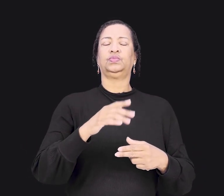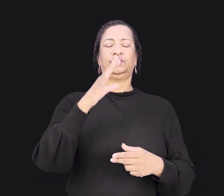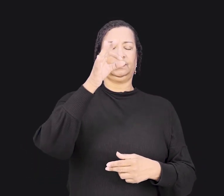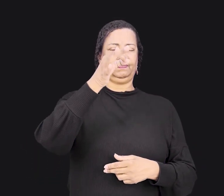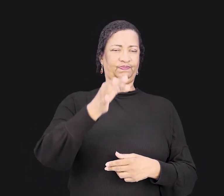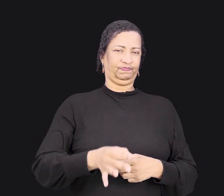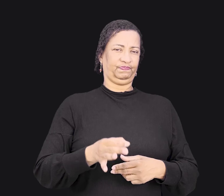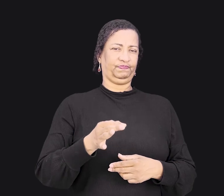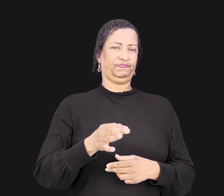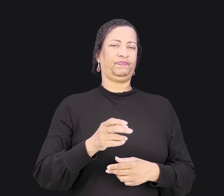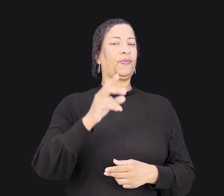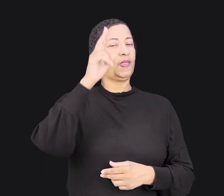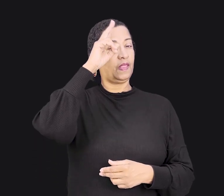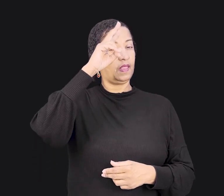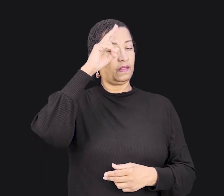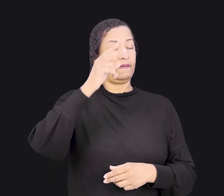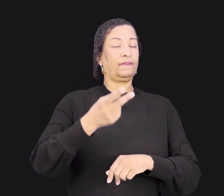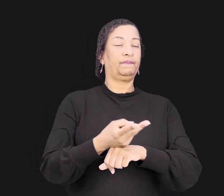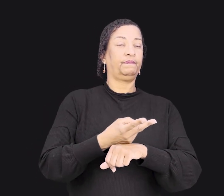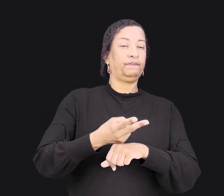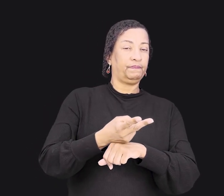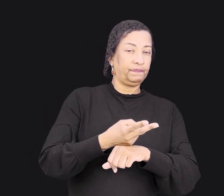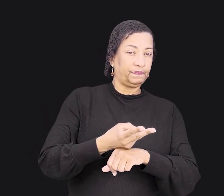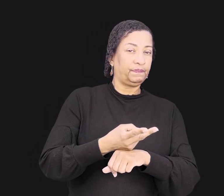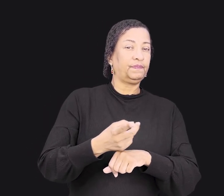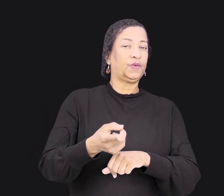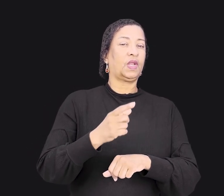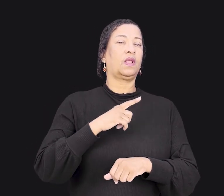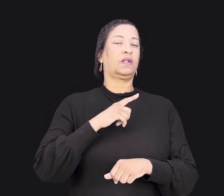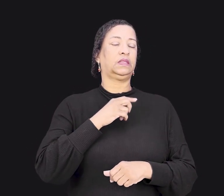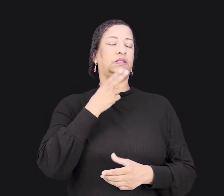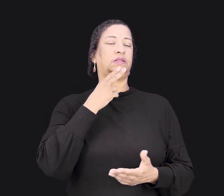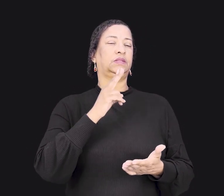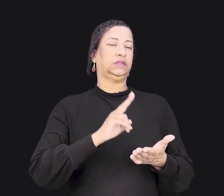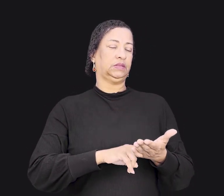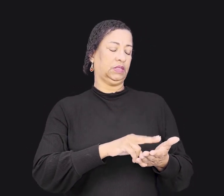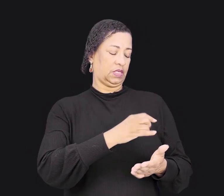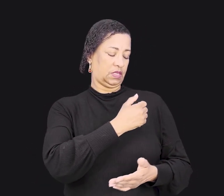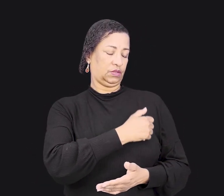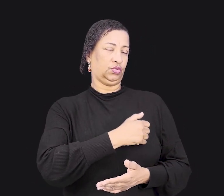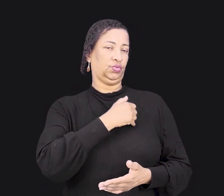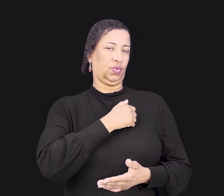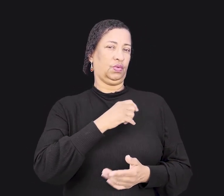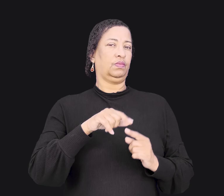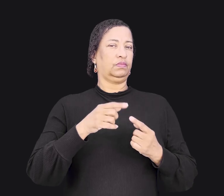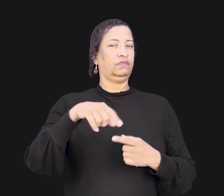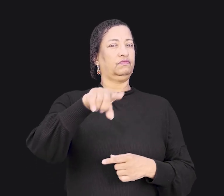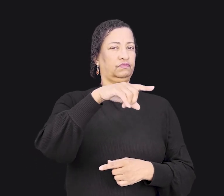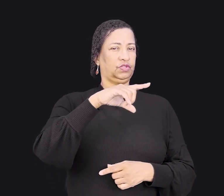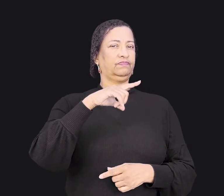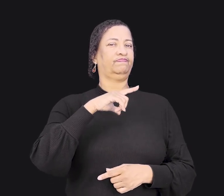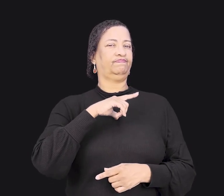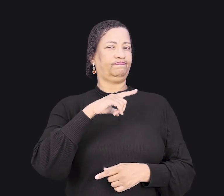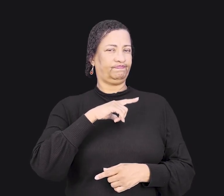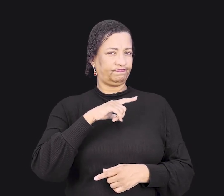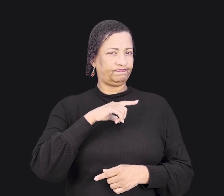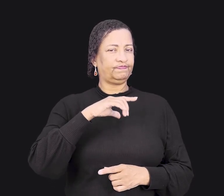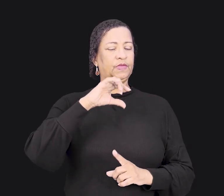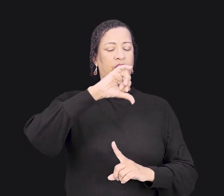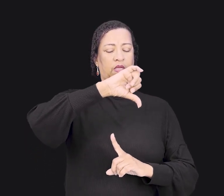certeza. Lembre-se de procurar por estes pontos na epístola de João. Mas vocês têm uma unção que procede do Santo e todos